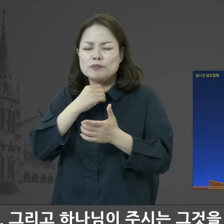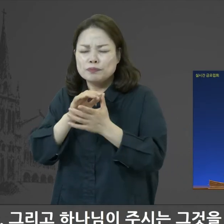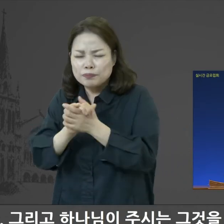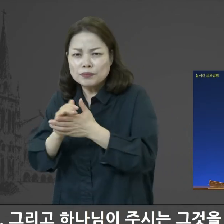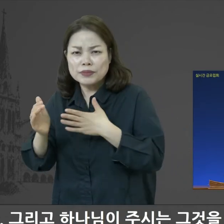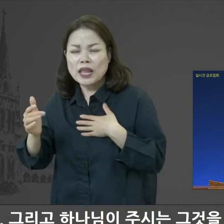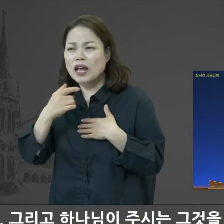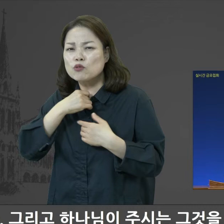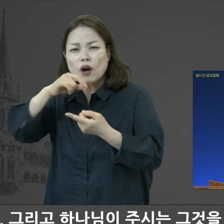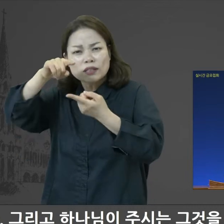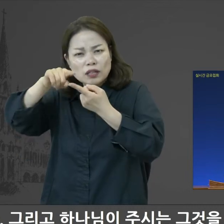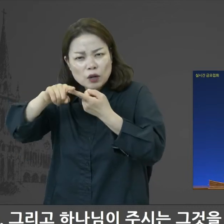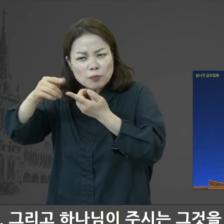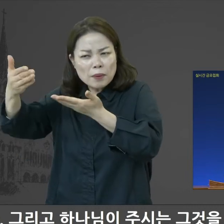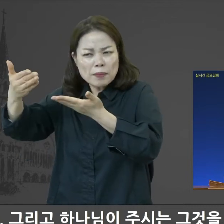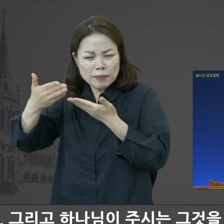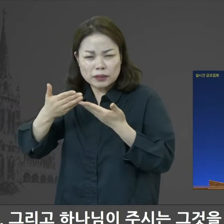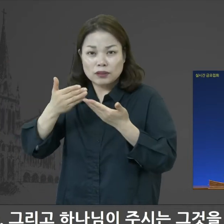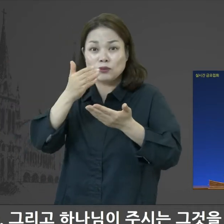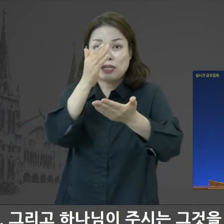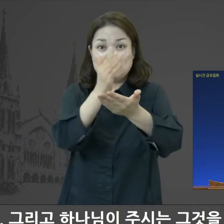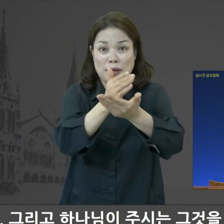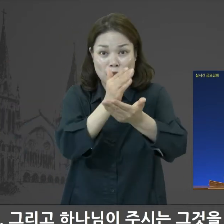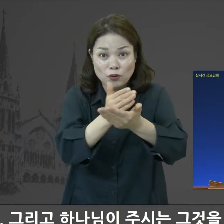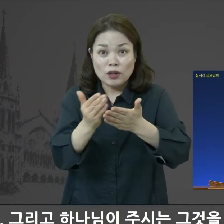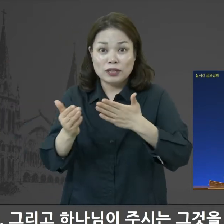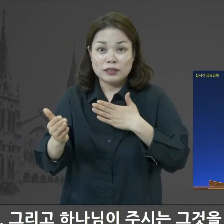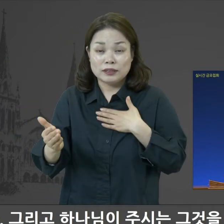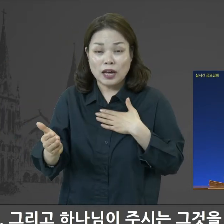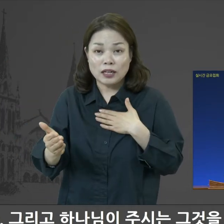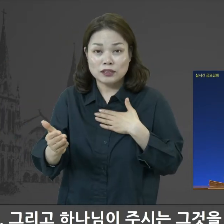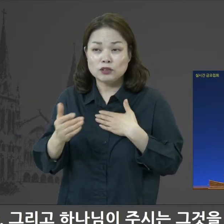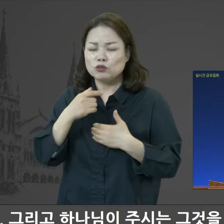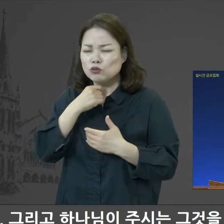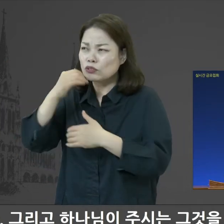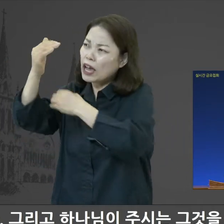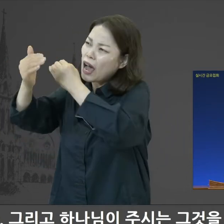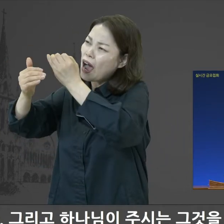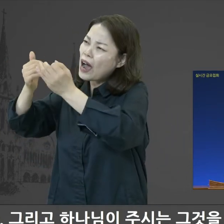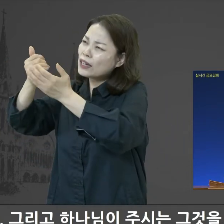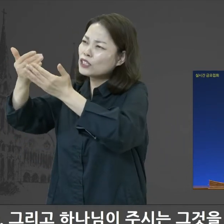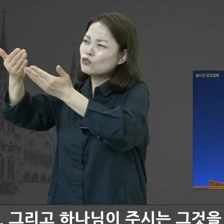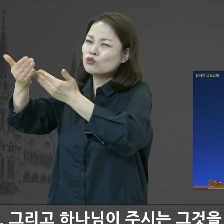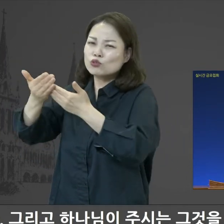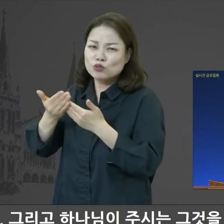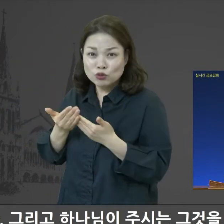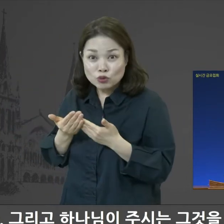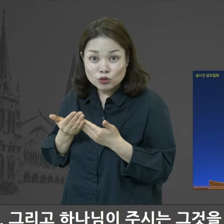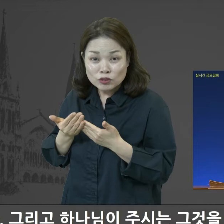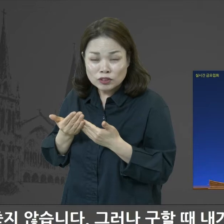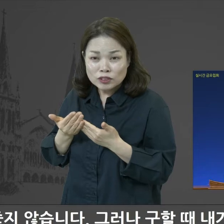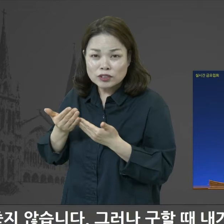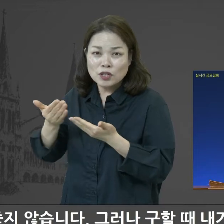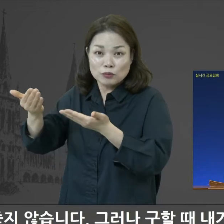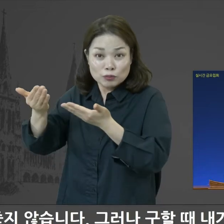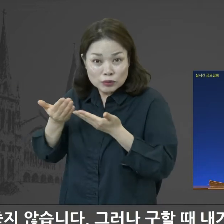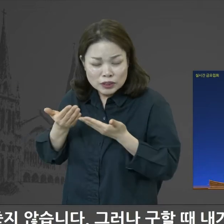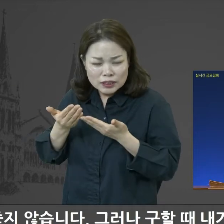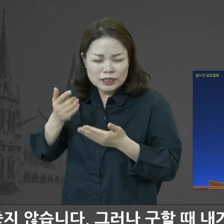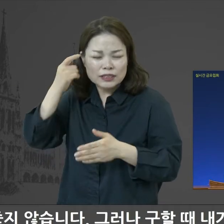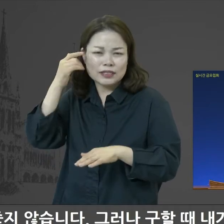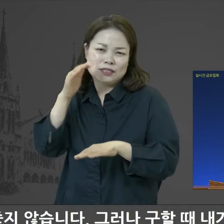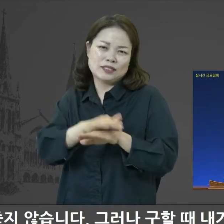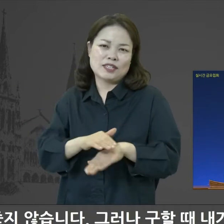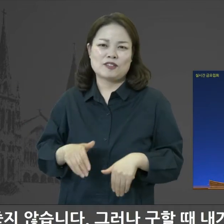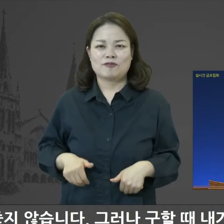내가 구하는 그것만 받으려고 그러지 말고, 나는 구하는데 하나님이 주시려 하는 것을 받으려 하는 이런 지혜가